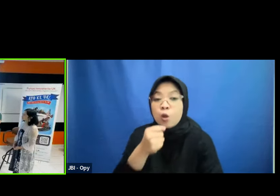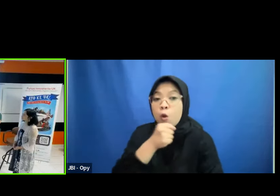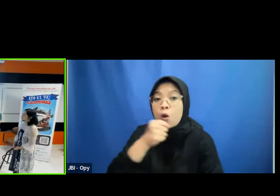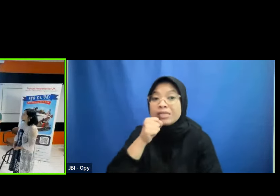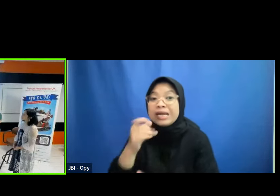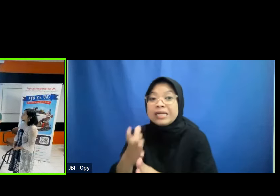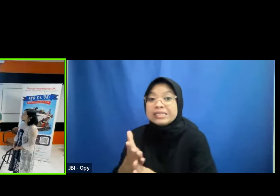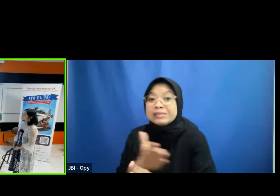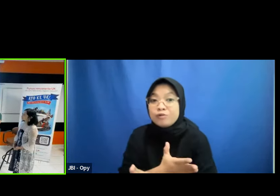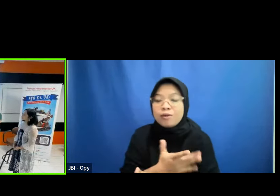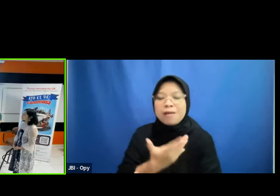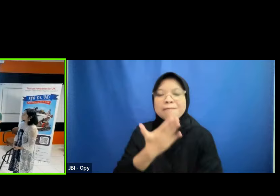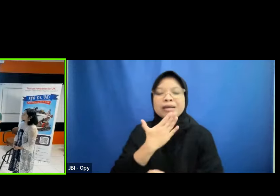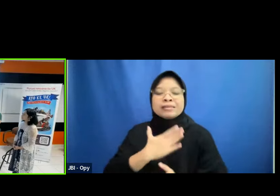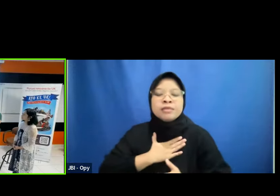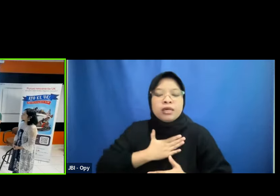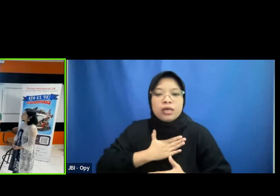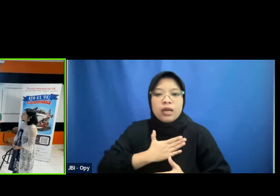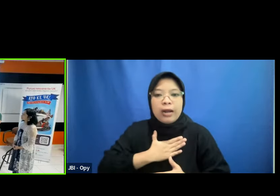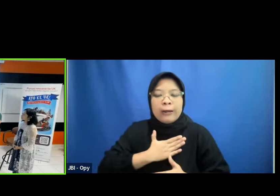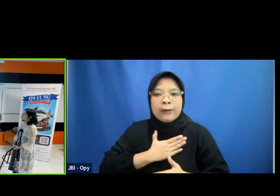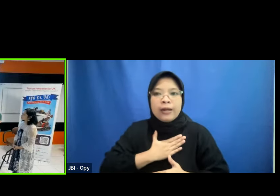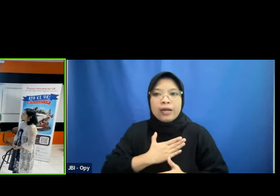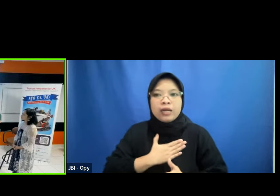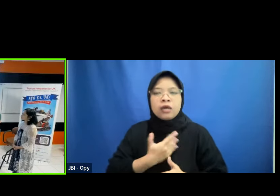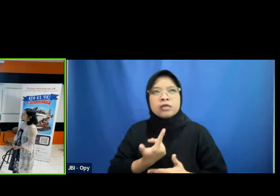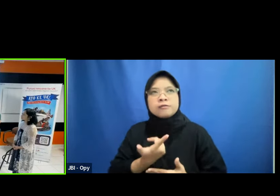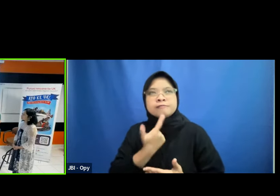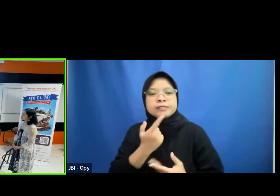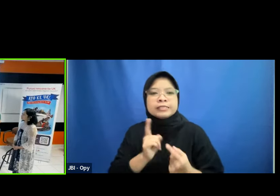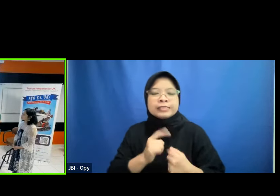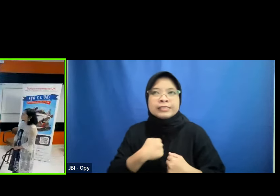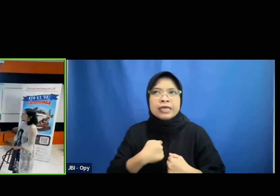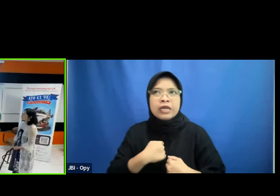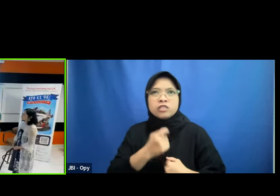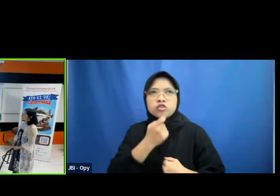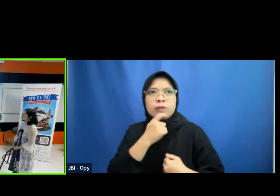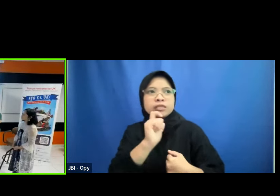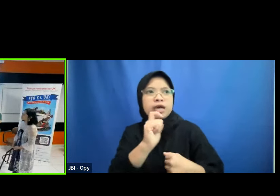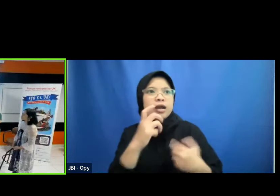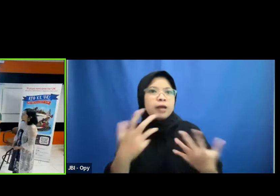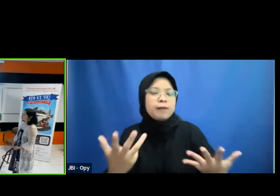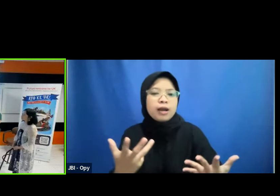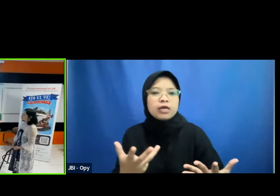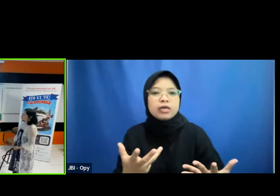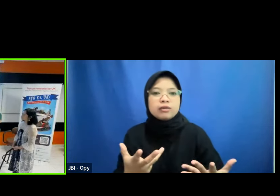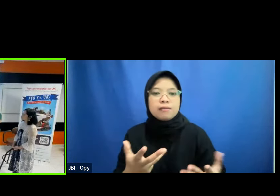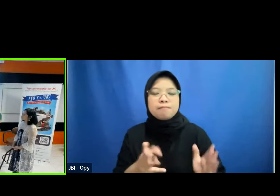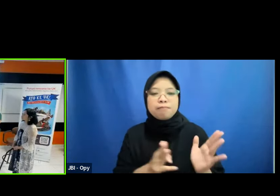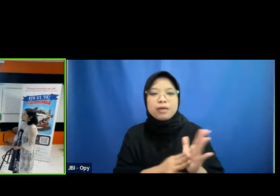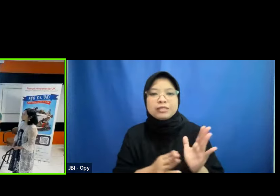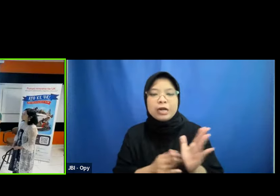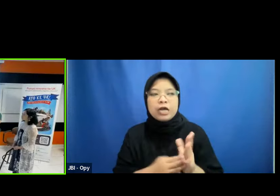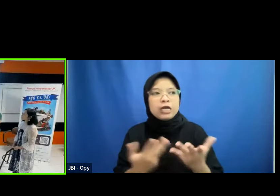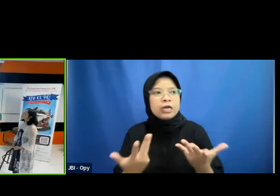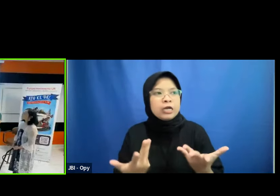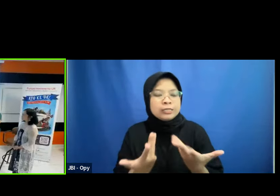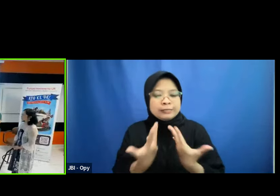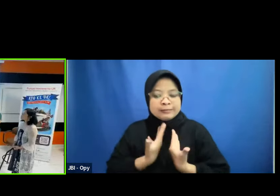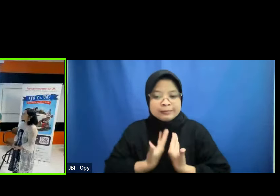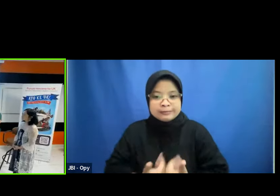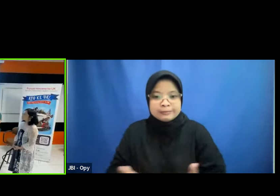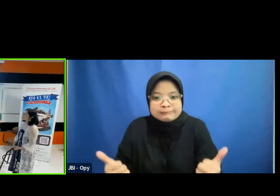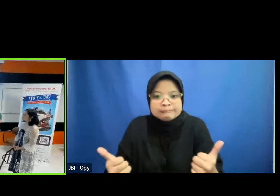kan pasti kita deg-degannya ya jadi saya mencoba mengeliminasi segala macam technical problem supaya enggak tambah